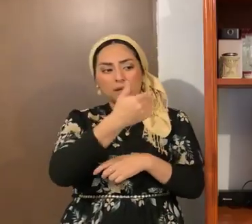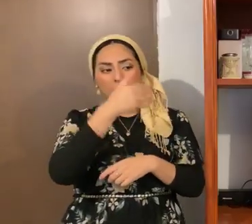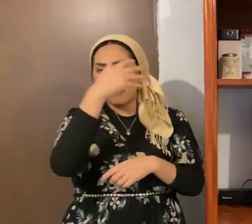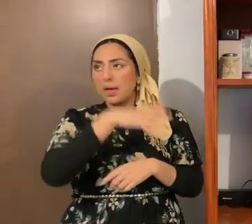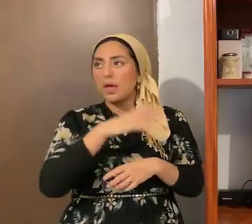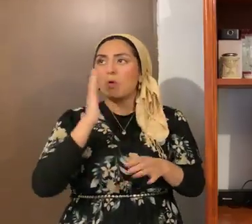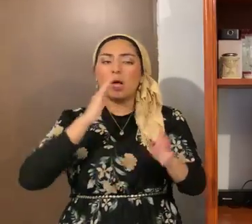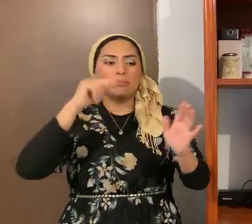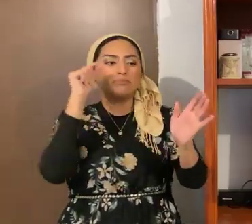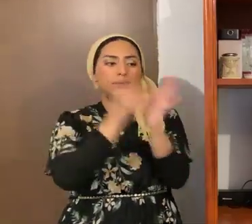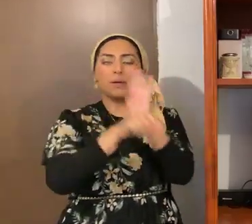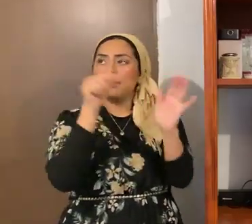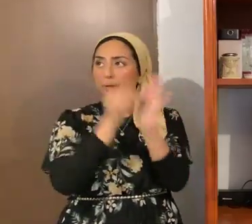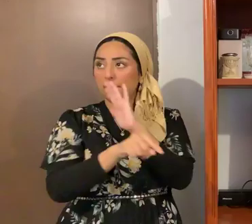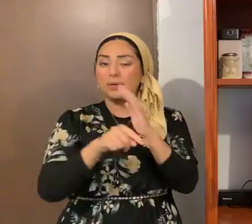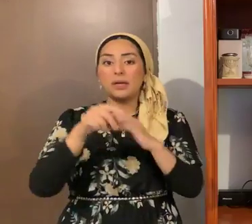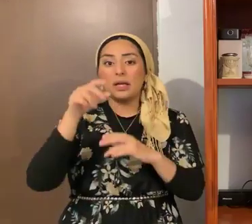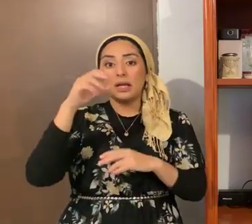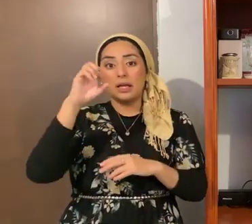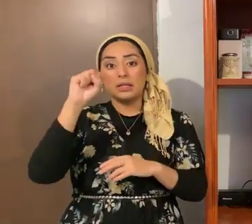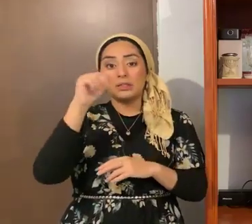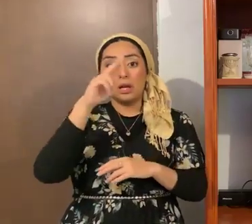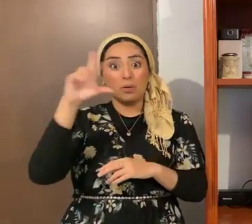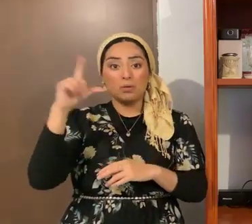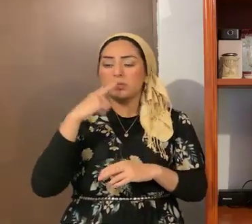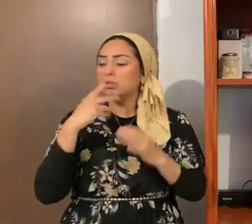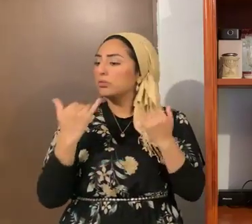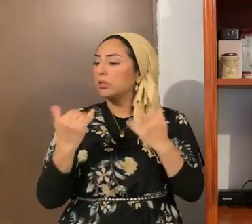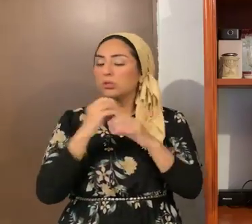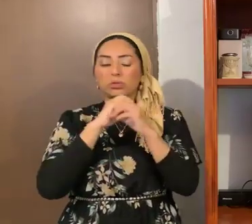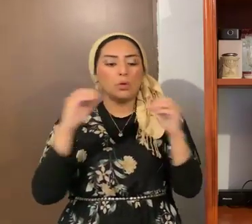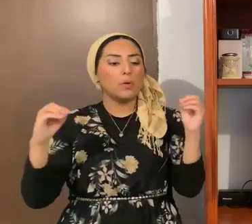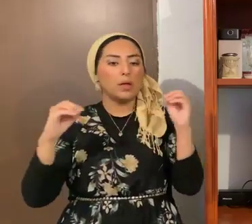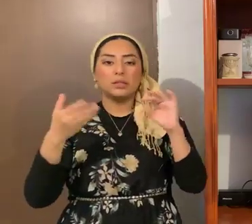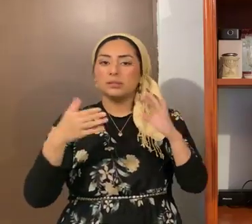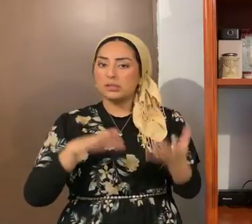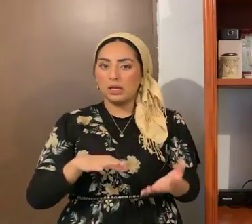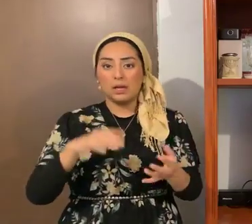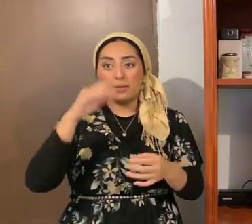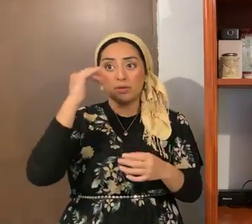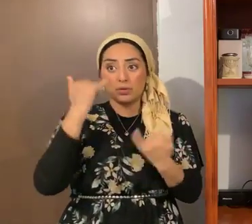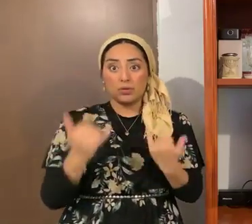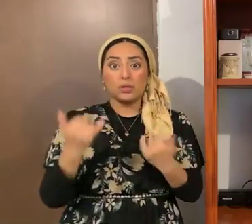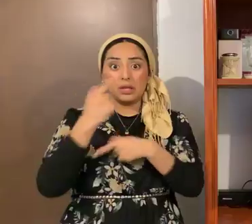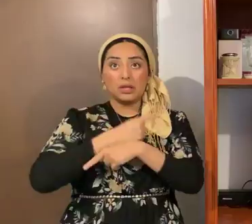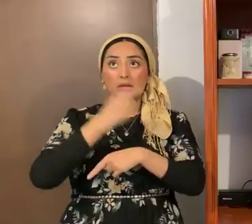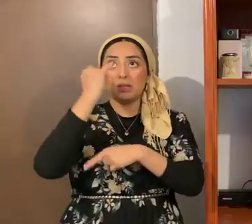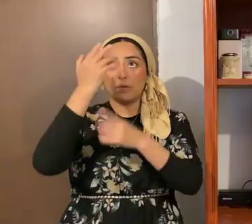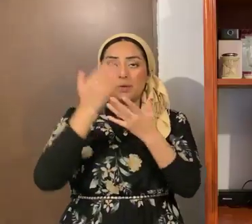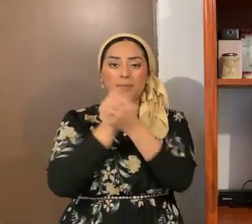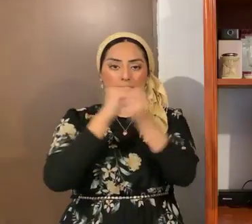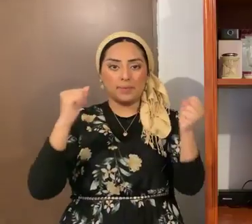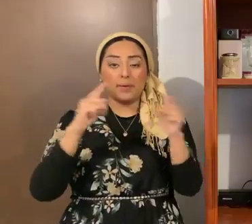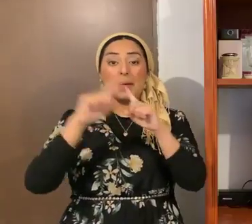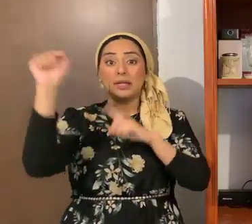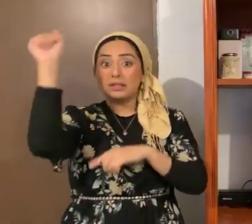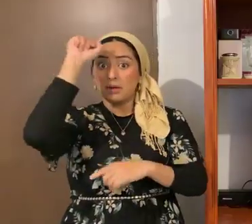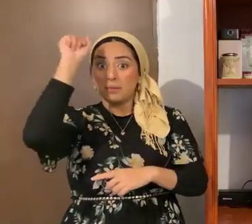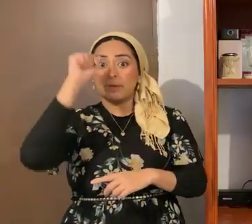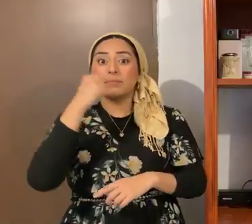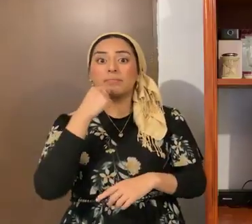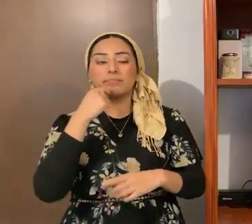y los mataremos. 13. Y Saúl dijo: no morirá hoy ninguno, porque hoy Yahweh ha dado salvación en Israel. 14. Mas Samuel dijo al